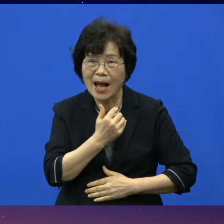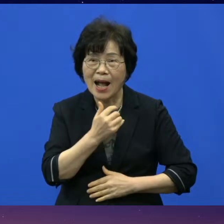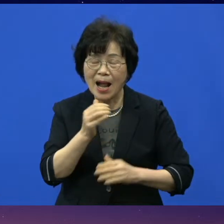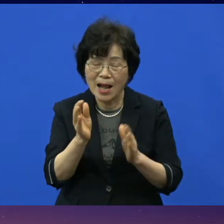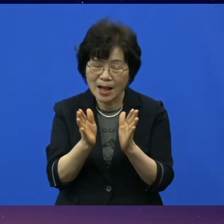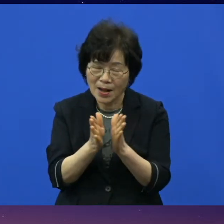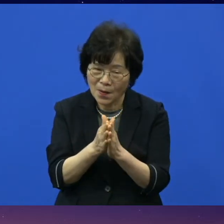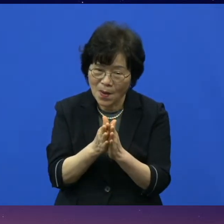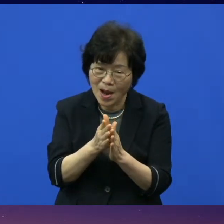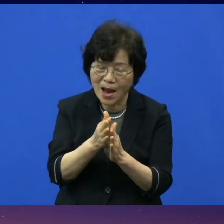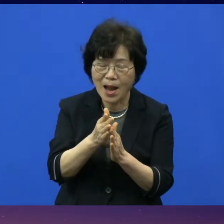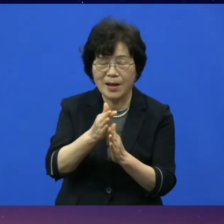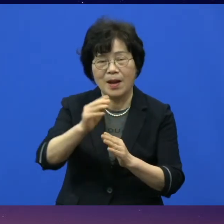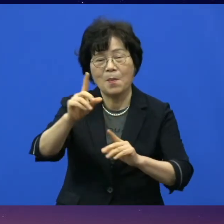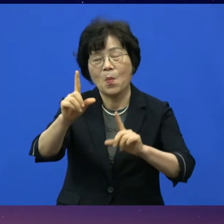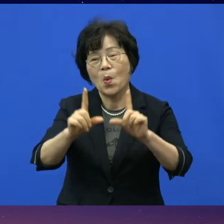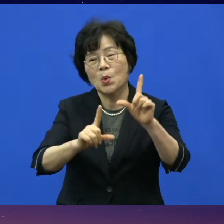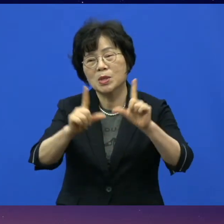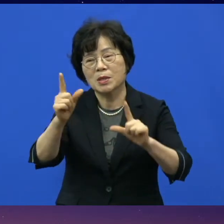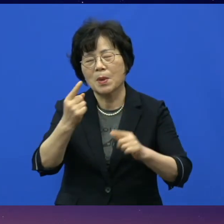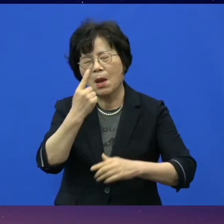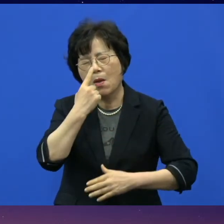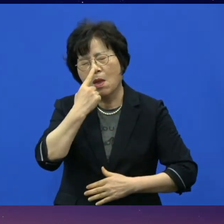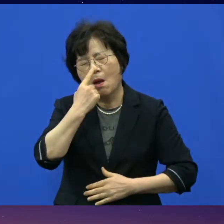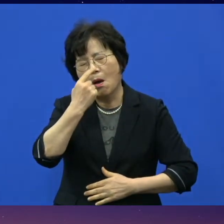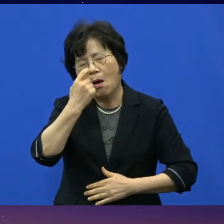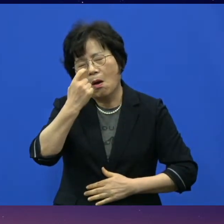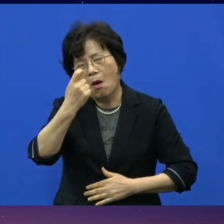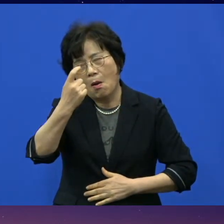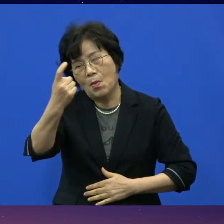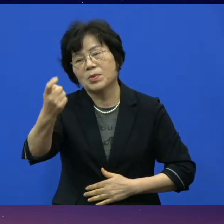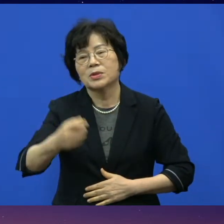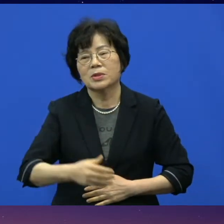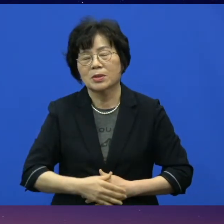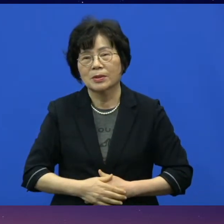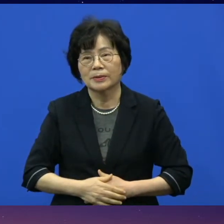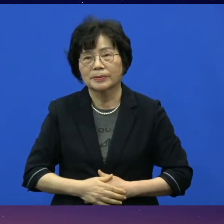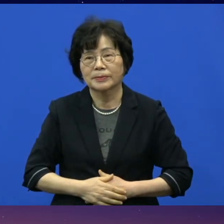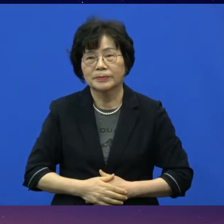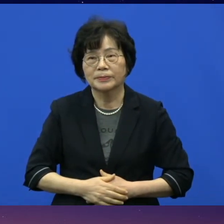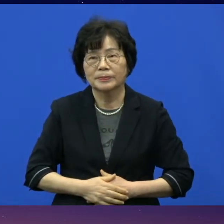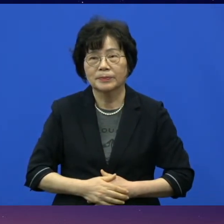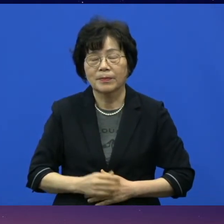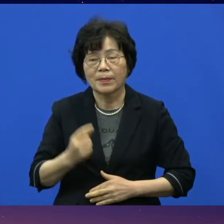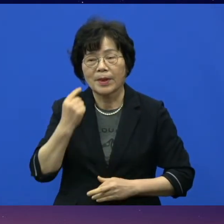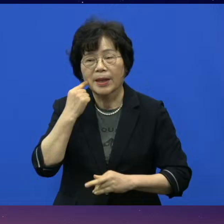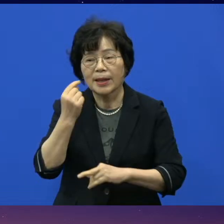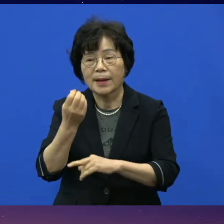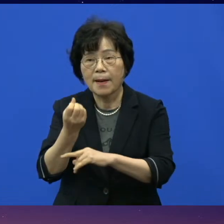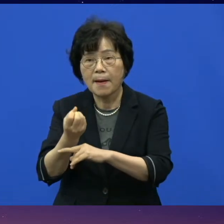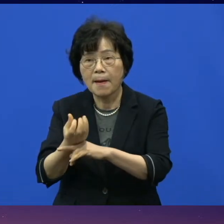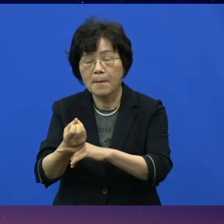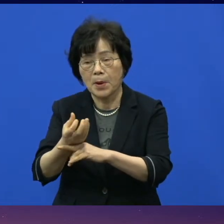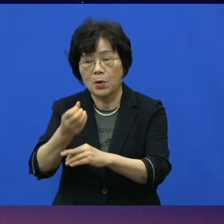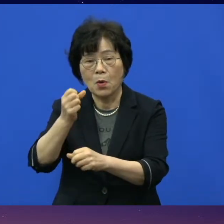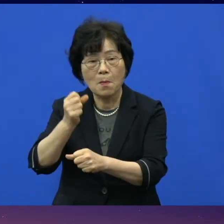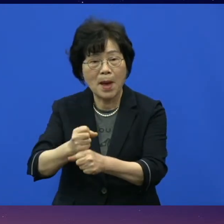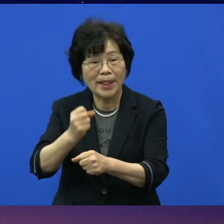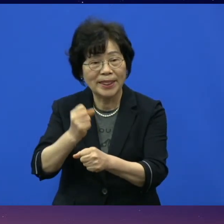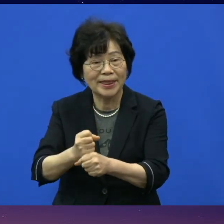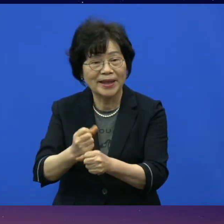거기서 나오는 자태가 멋있어요. 여기 또 금이나 금은으로 만들 수 있는 그런 그릇이 되고 싶은